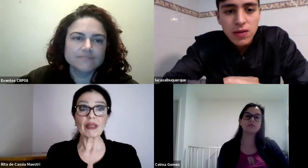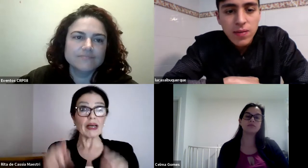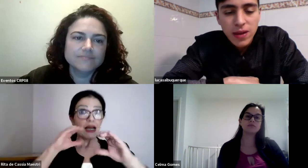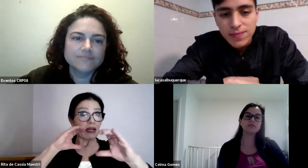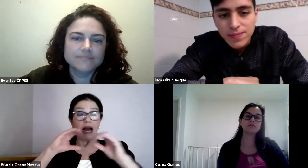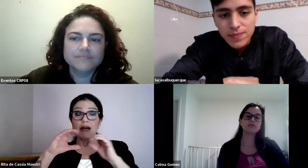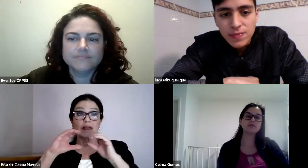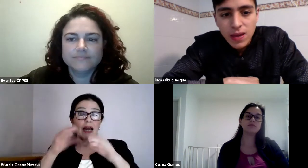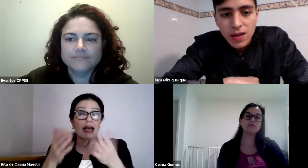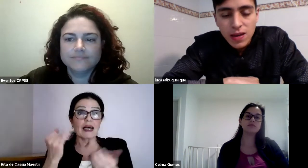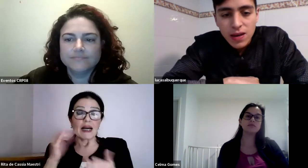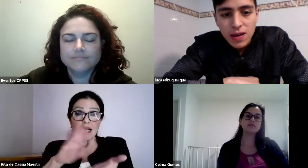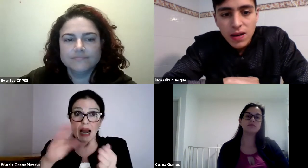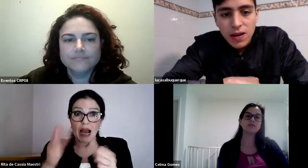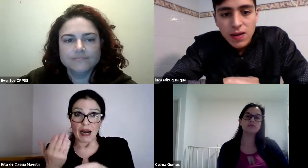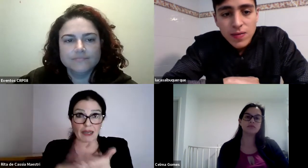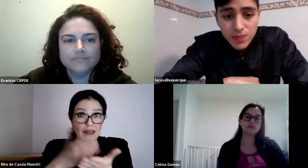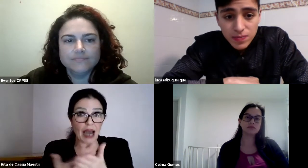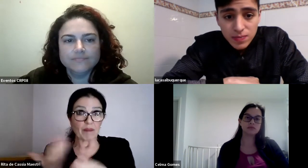inclusão também.